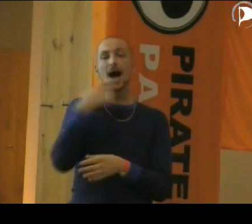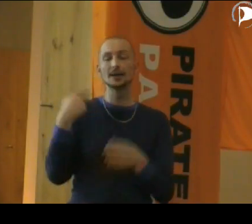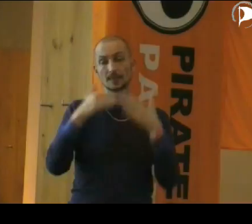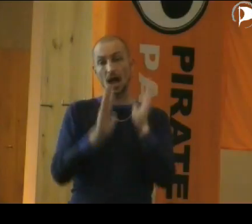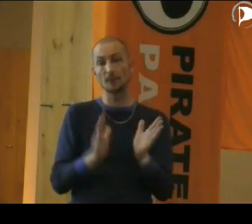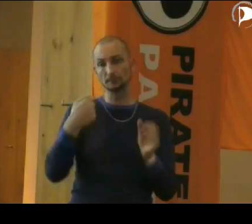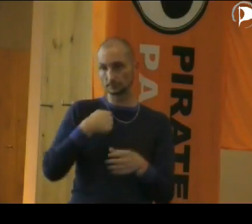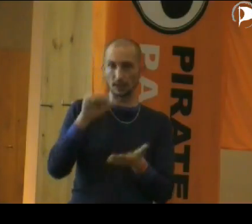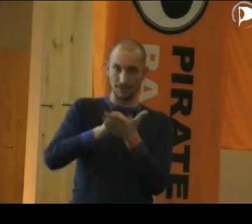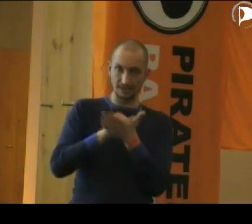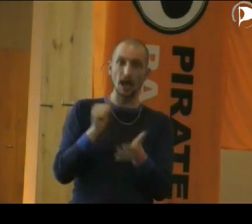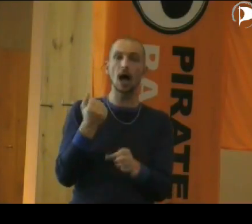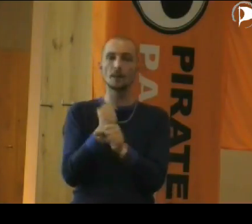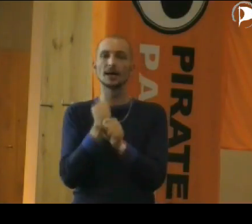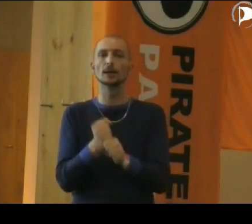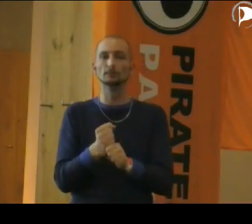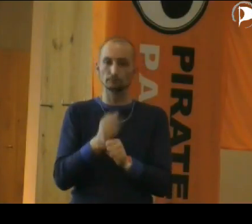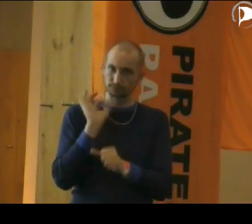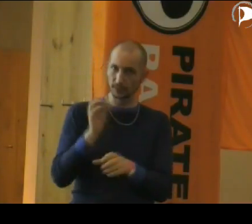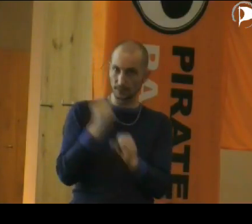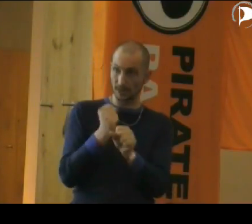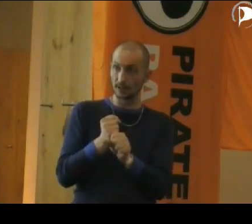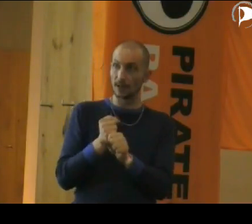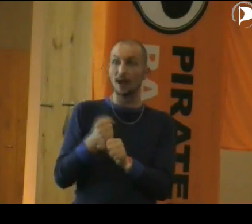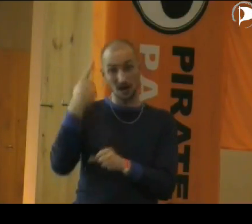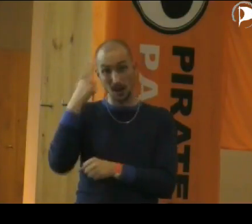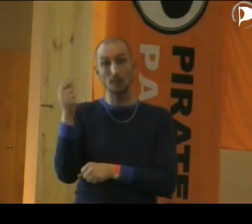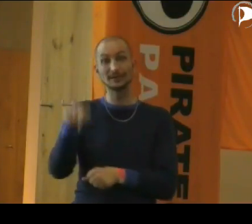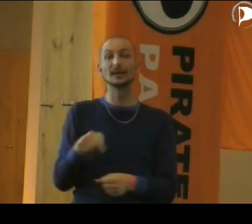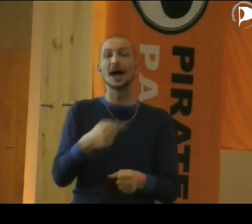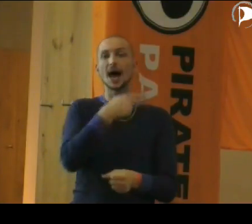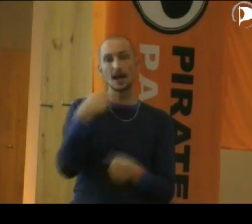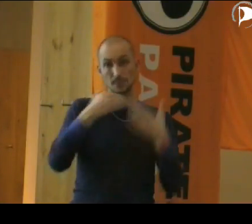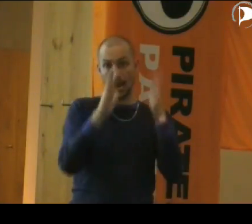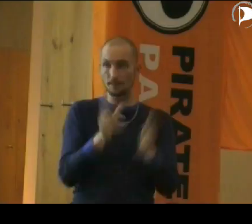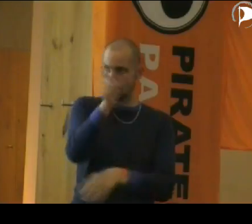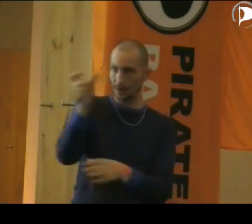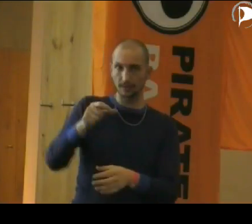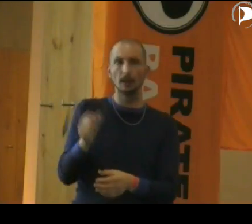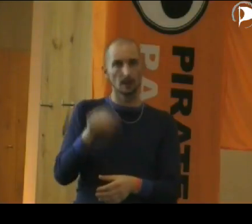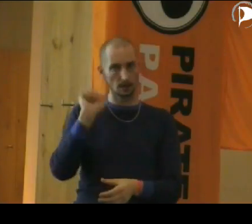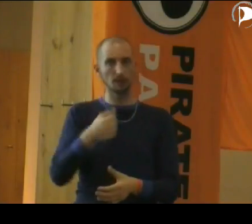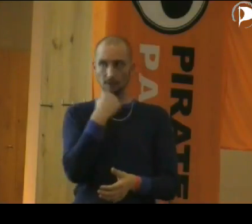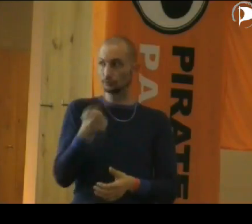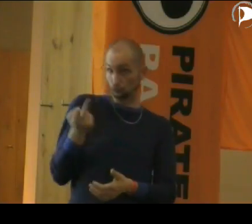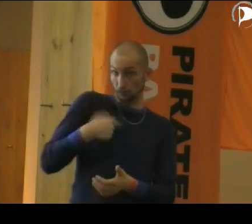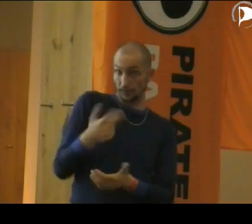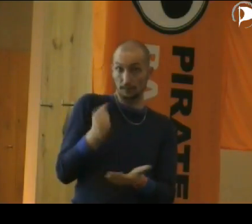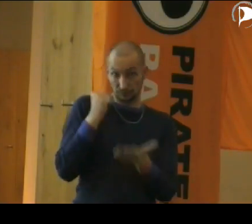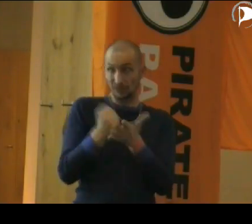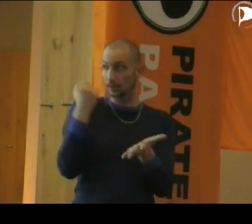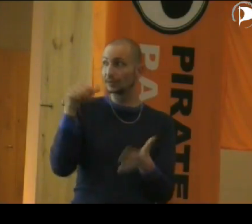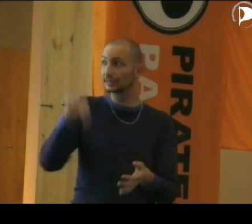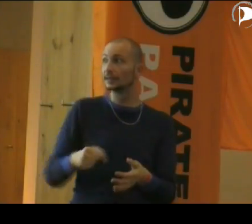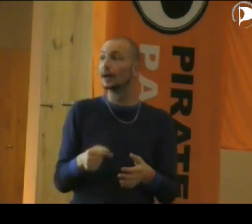klarsicht ganz ordentlich gemacht wenn die hallen haben und wenn das auch ganz gut beschrieben und nach der kreis brands gründung geben dann